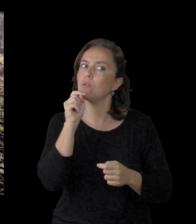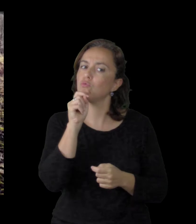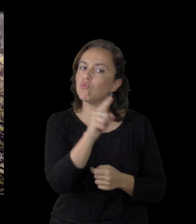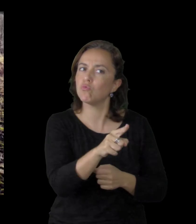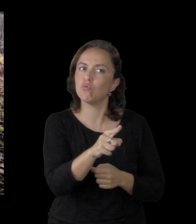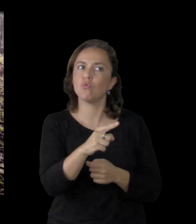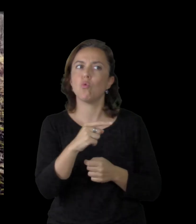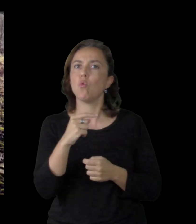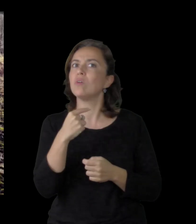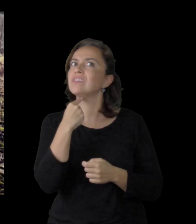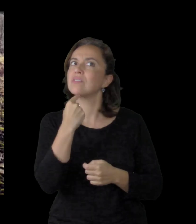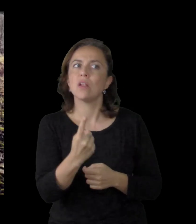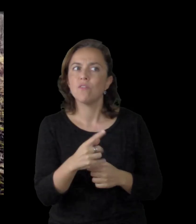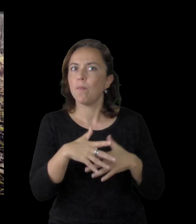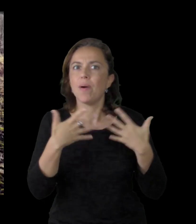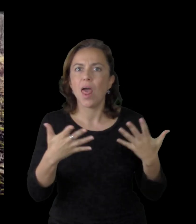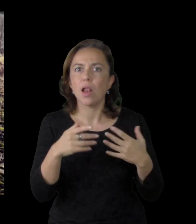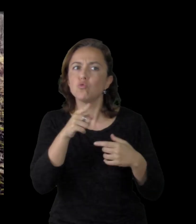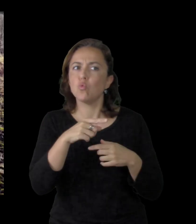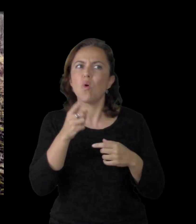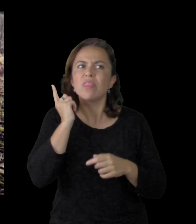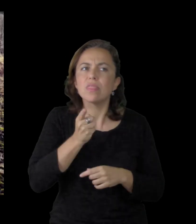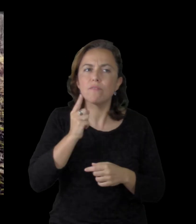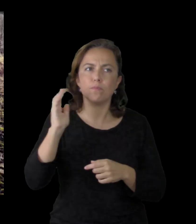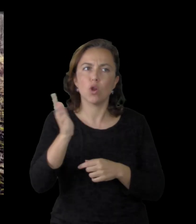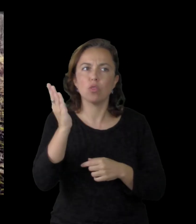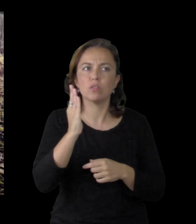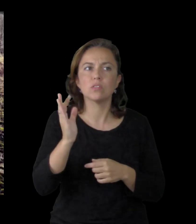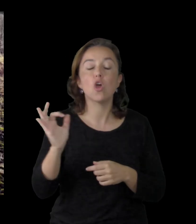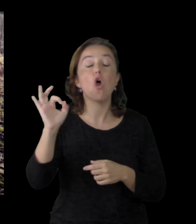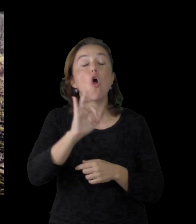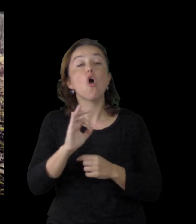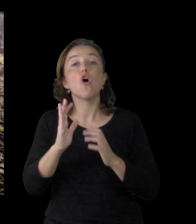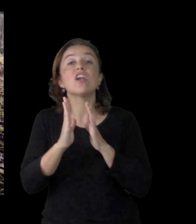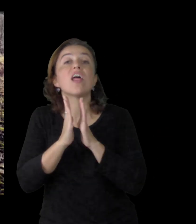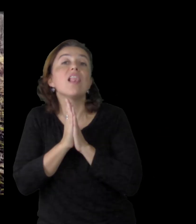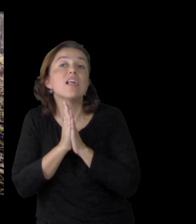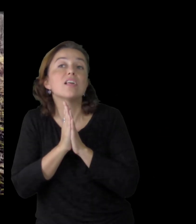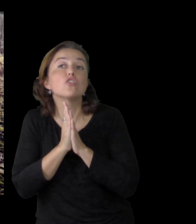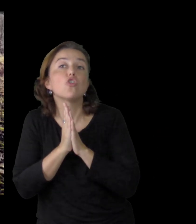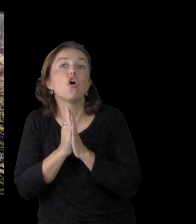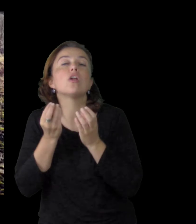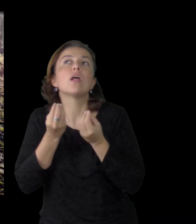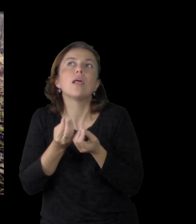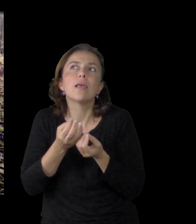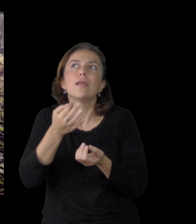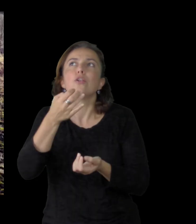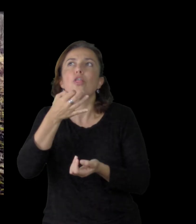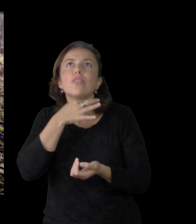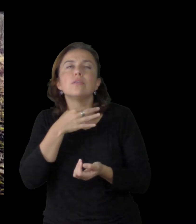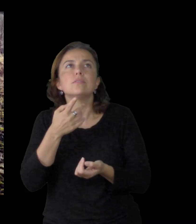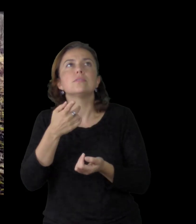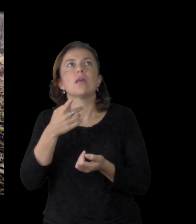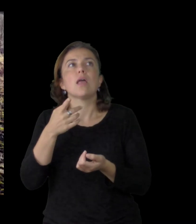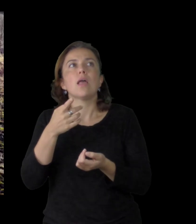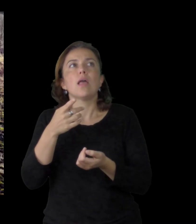religión, donde se nos invita a asociar al tiempo con la muerte para hacernos preguntas